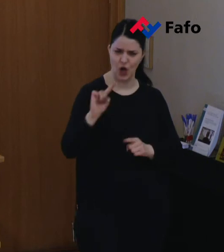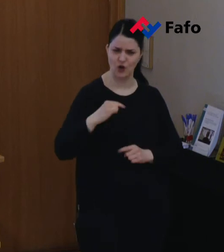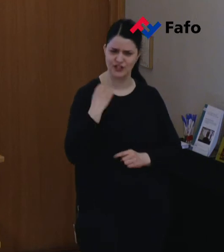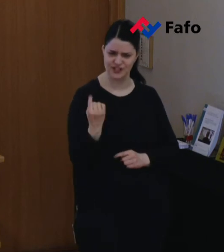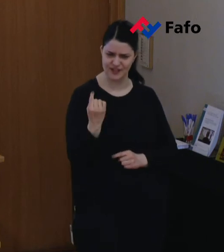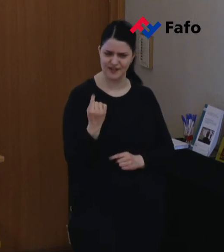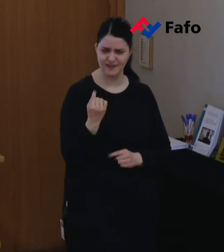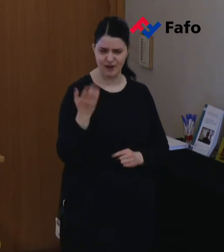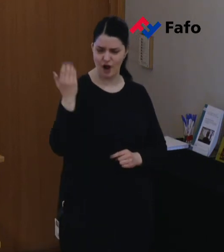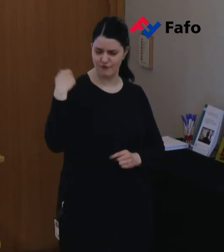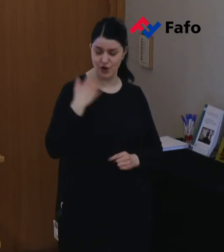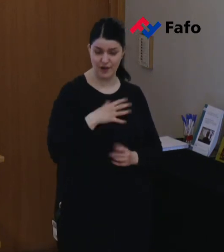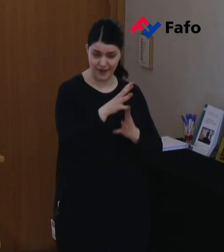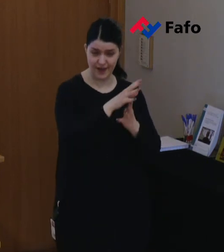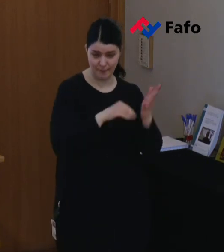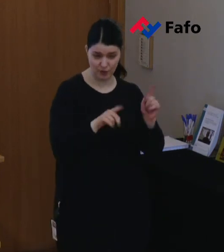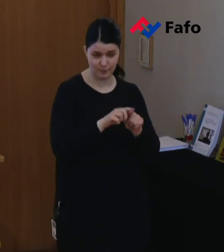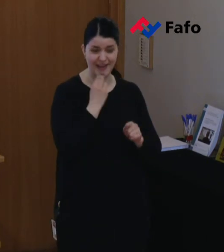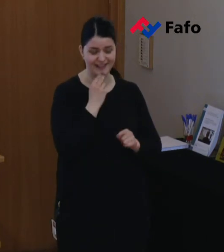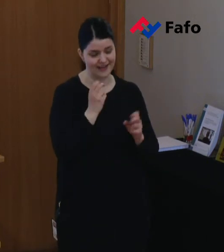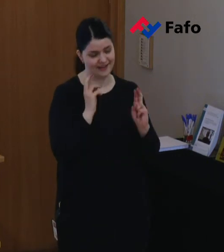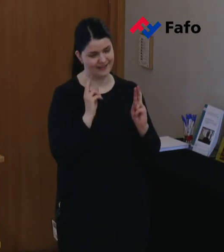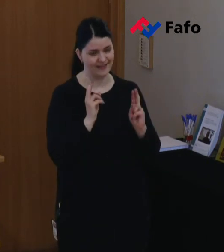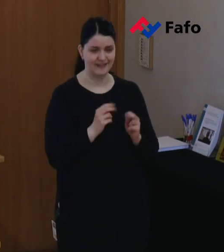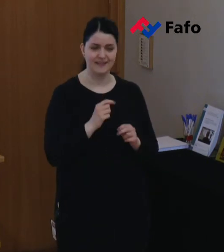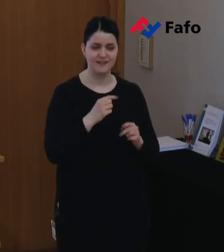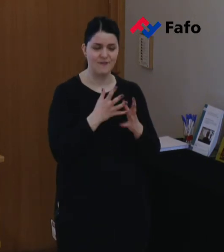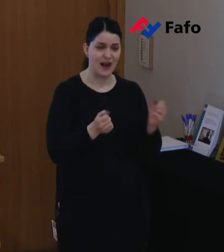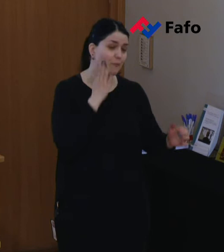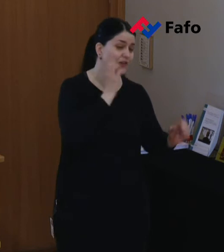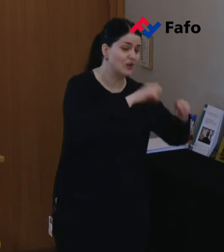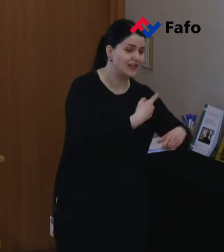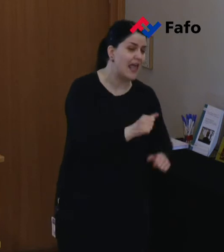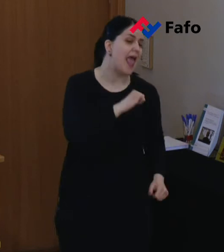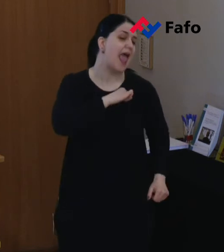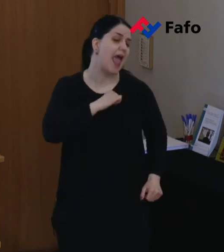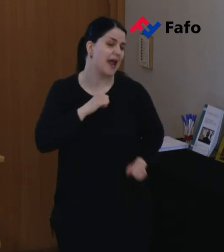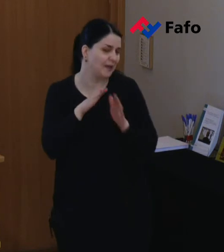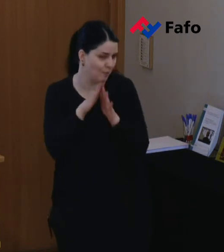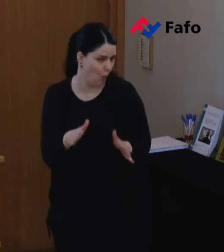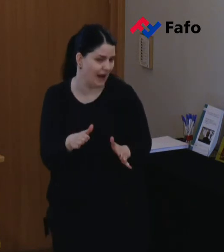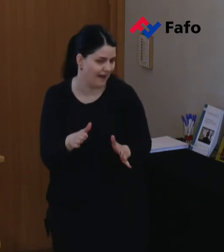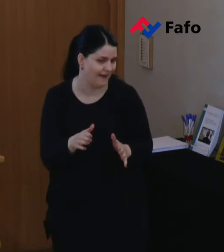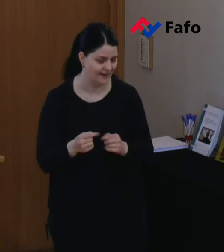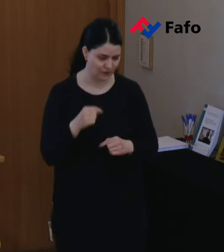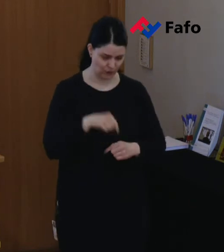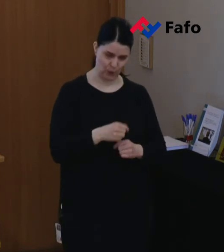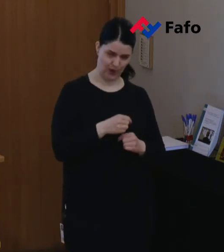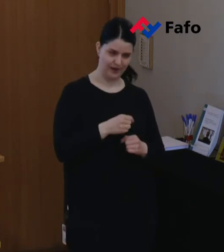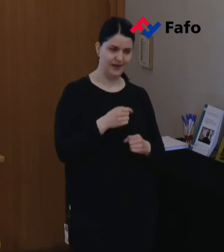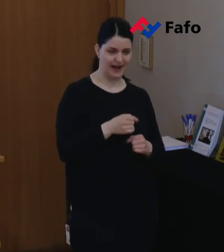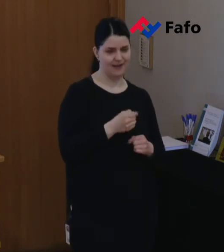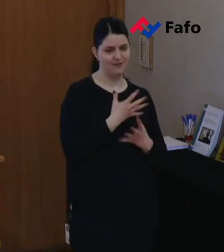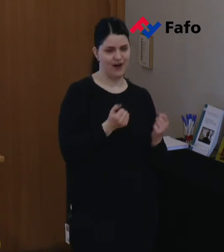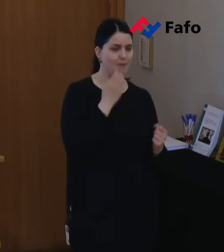en rapport som heter «Fra bostedsløs til egen bolig». Og nå har vi altså rapporten «Fra bostedsløs til